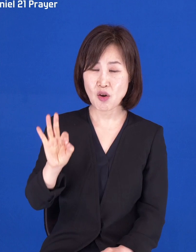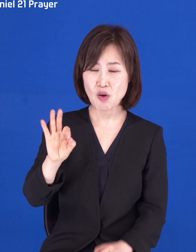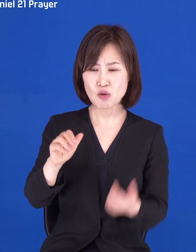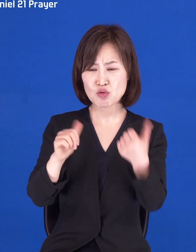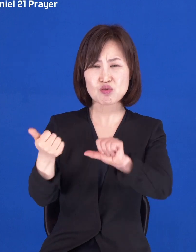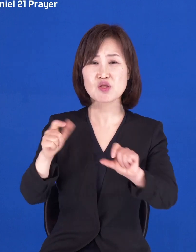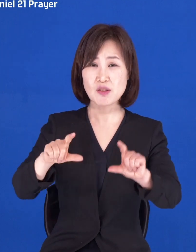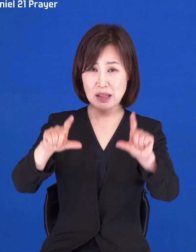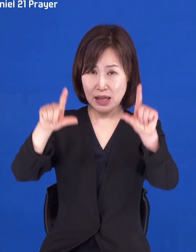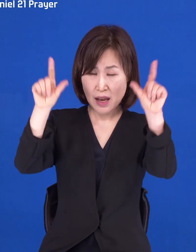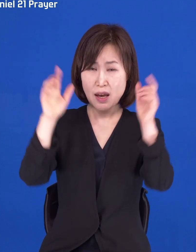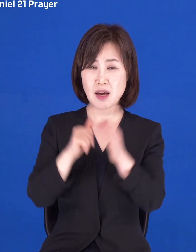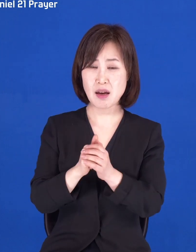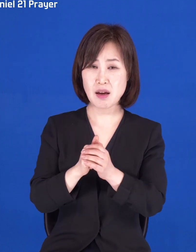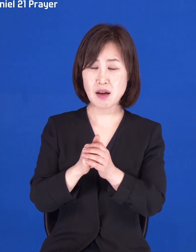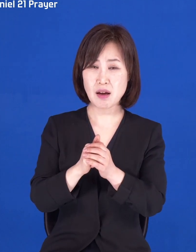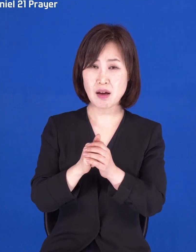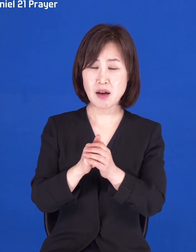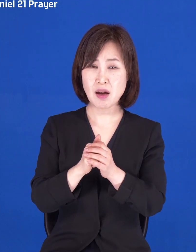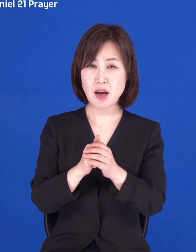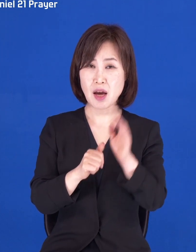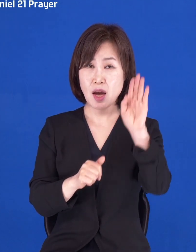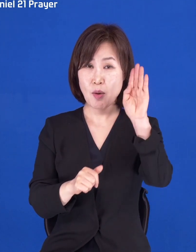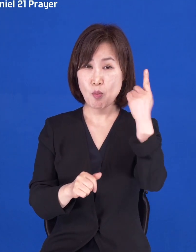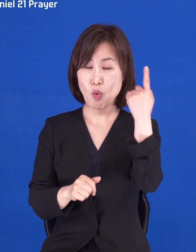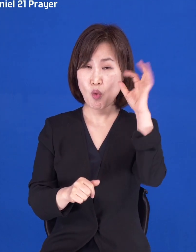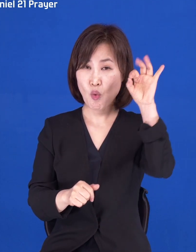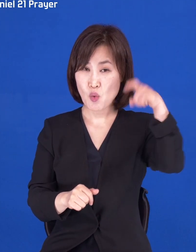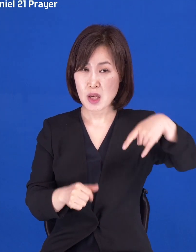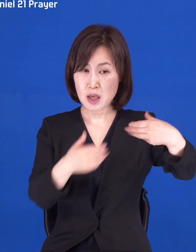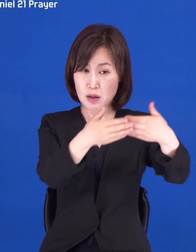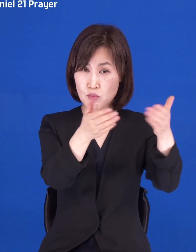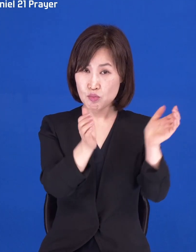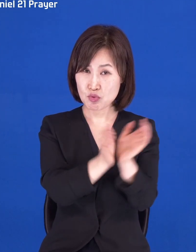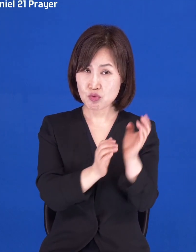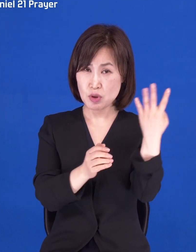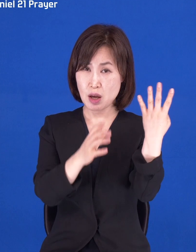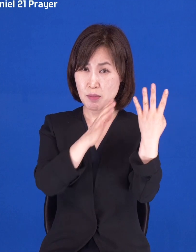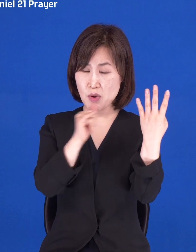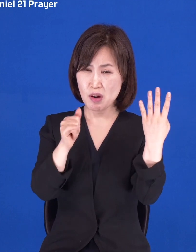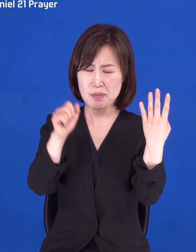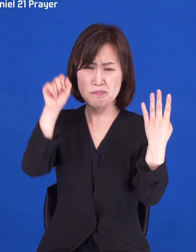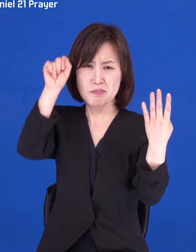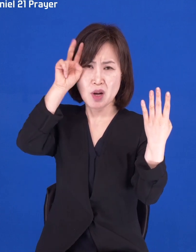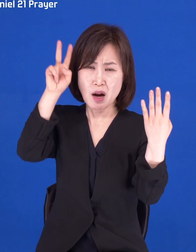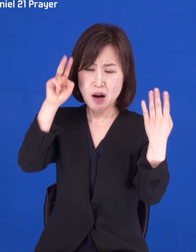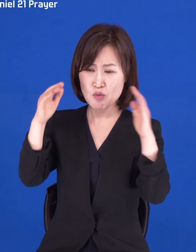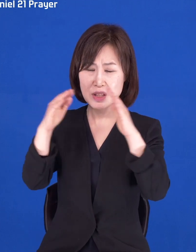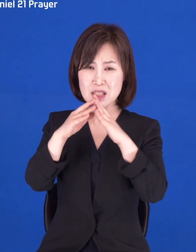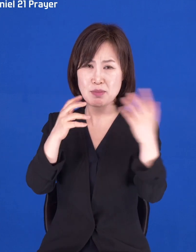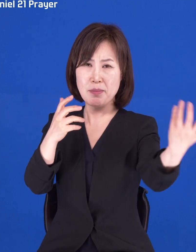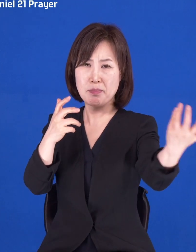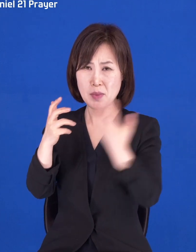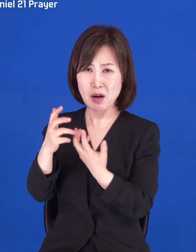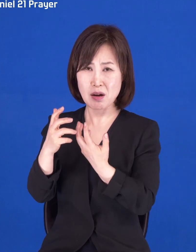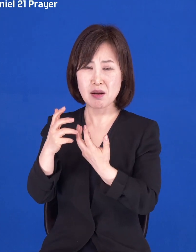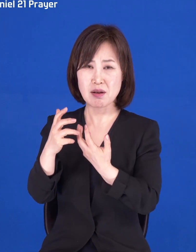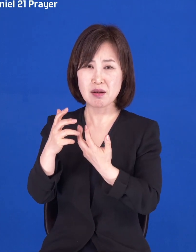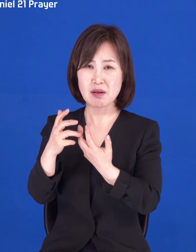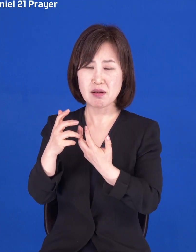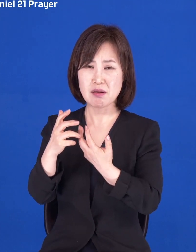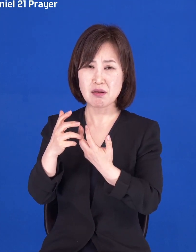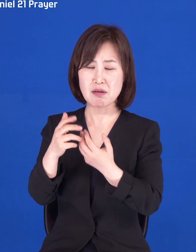북한 군 보위부 보위지도원 4명이 갑자기 우리 집으로